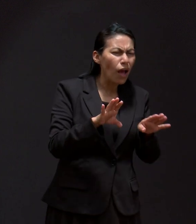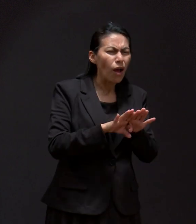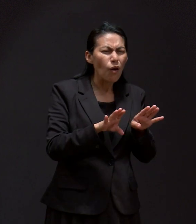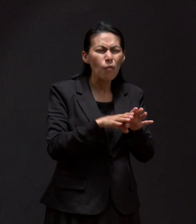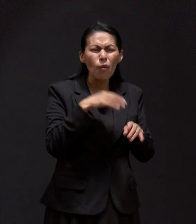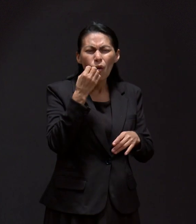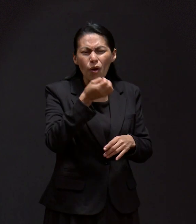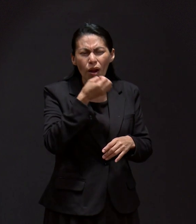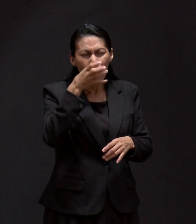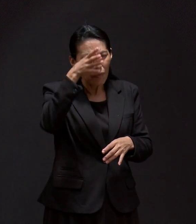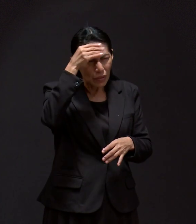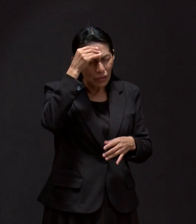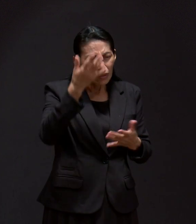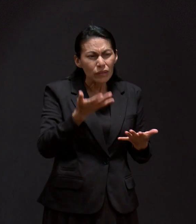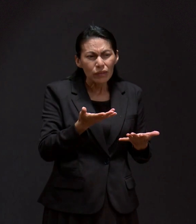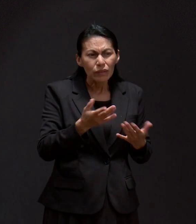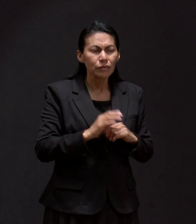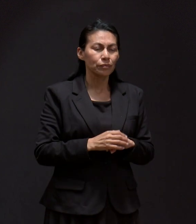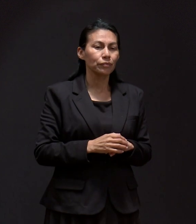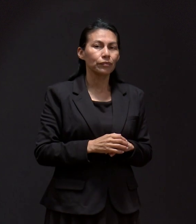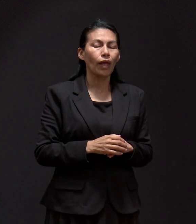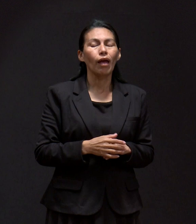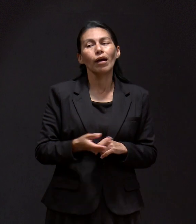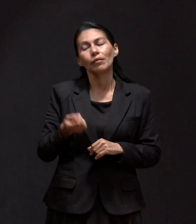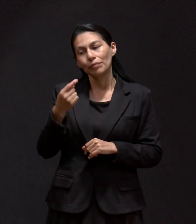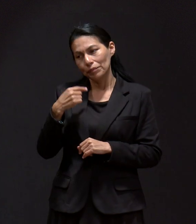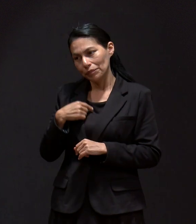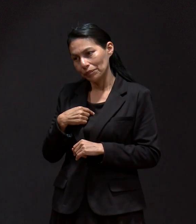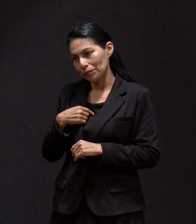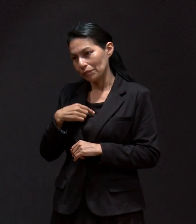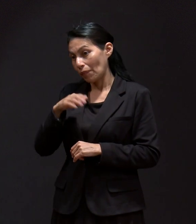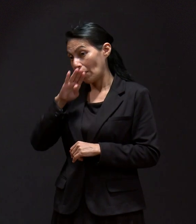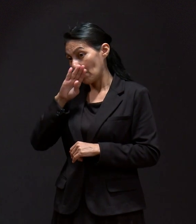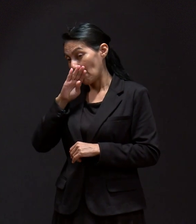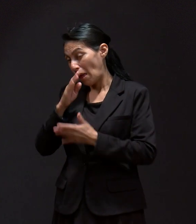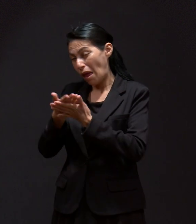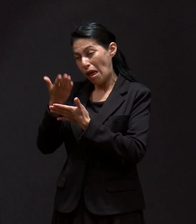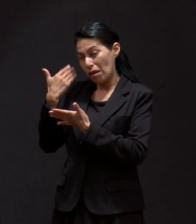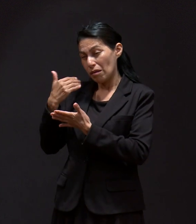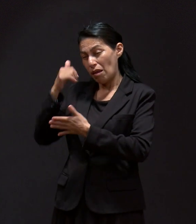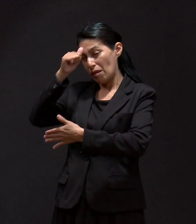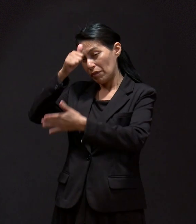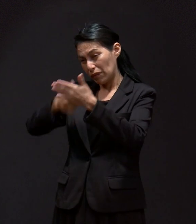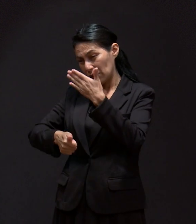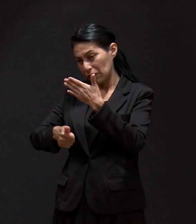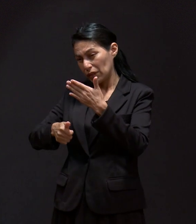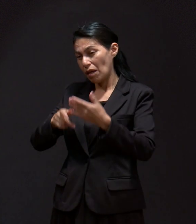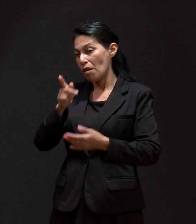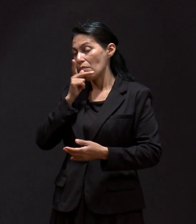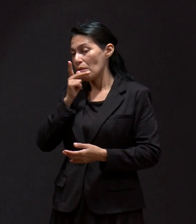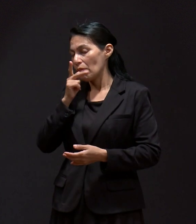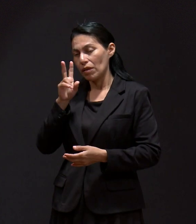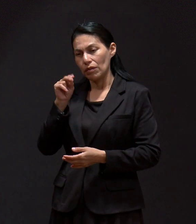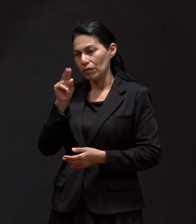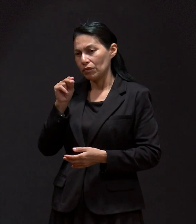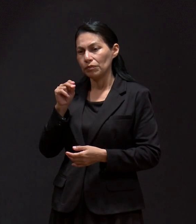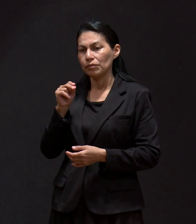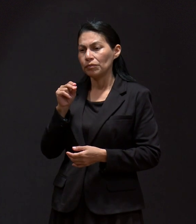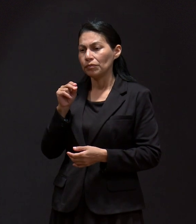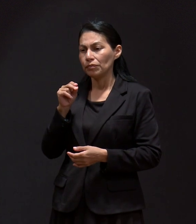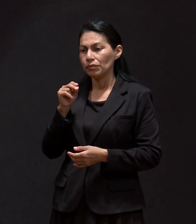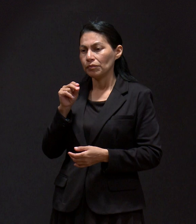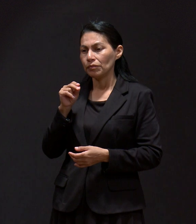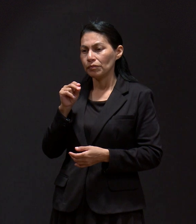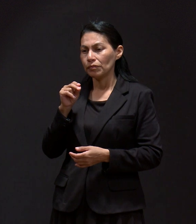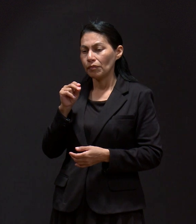cómo aprendiste a orar si bueno yo pastor mi madre es fue adventista mi papá